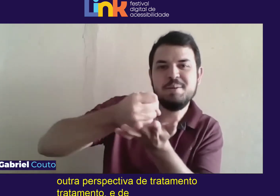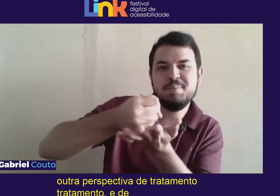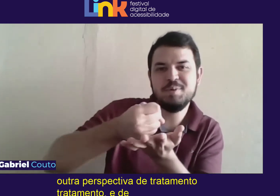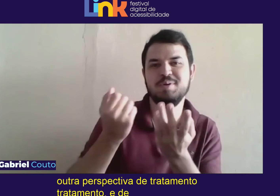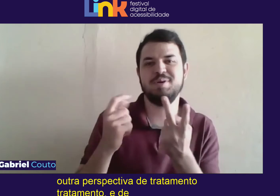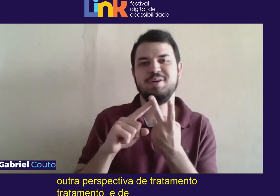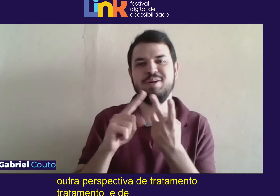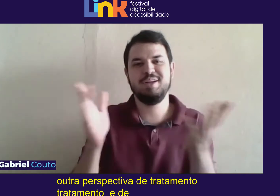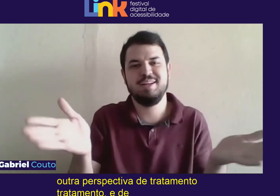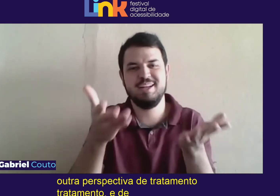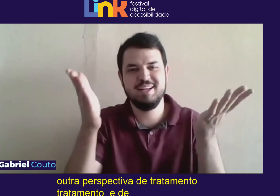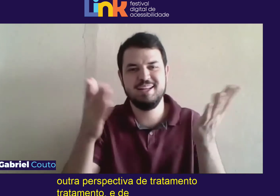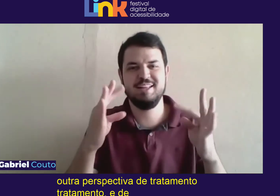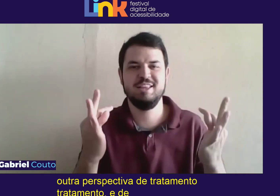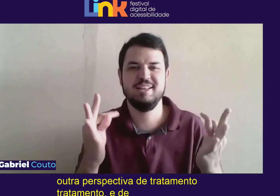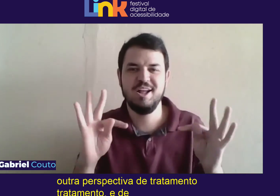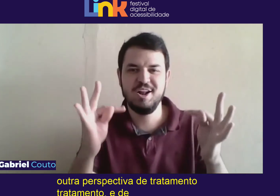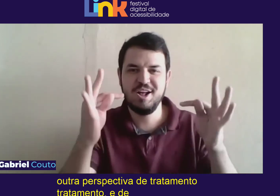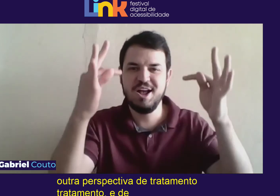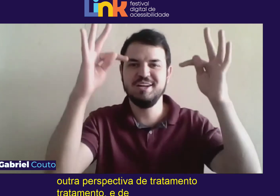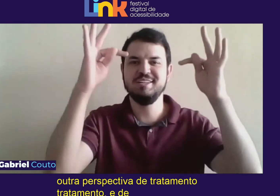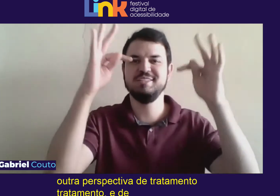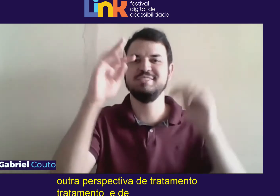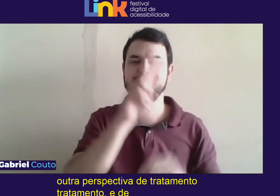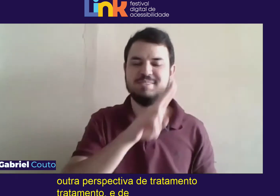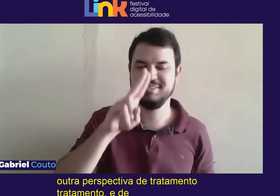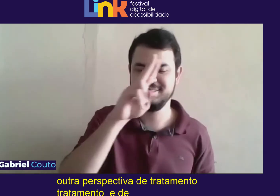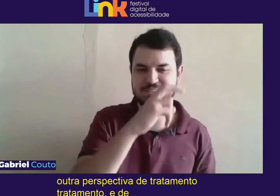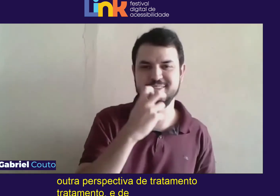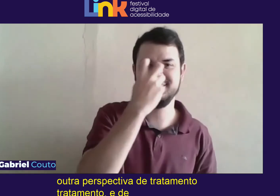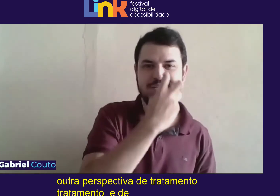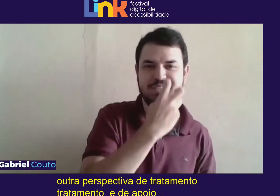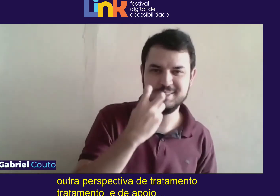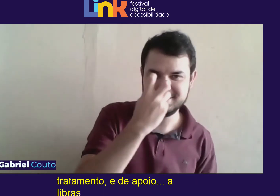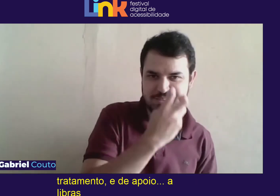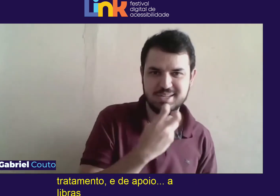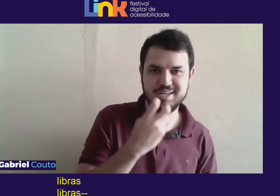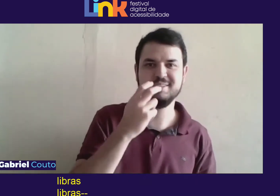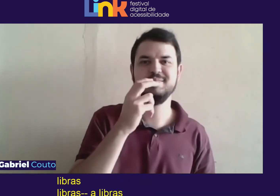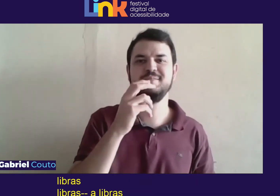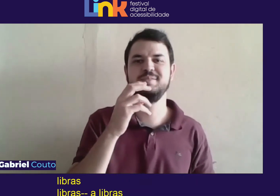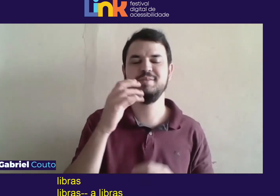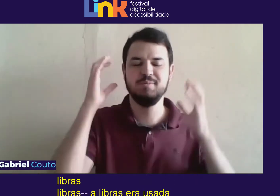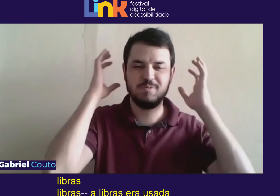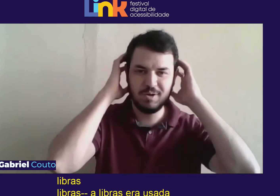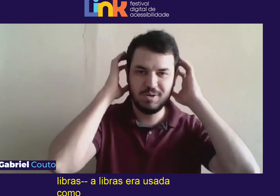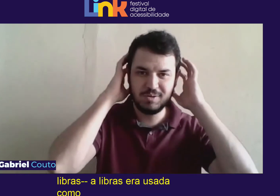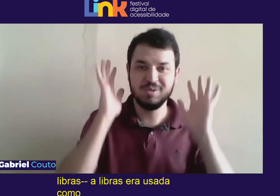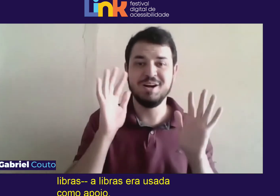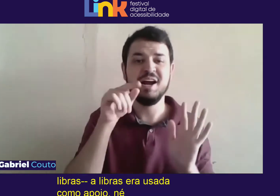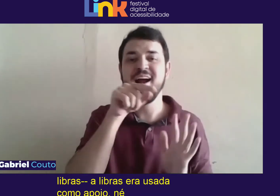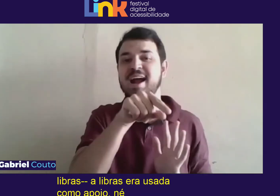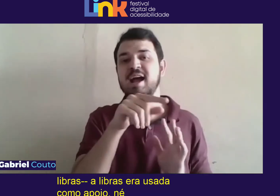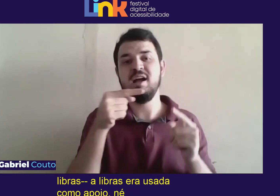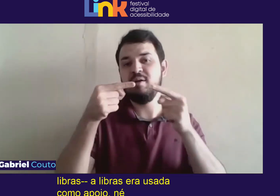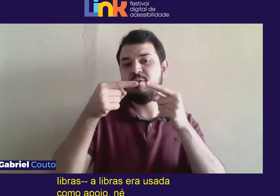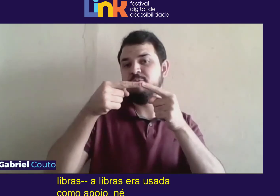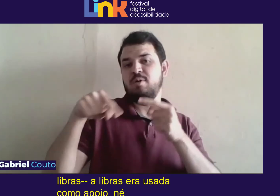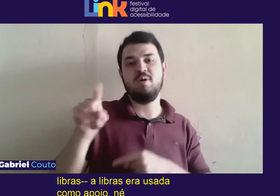Libras. A Libras era usada como apoio, né, e também juntamente com a tecnologia para todos os tipos de